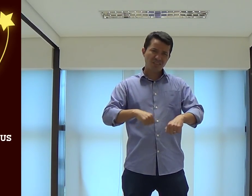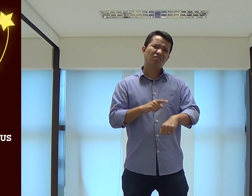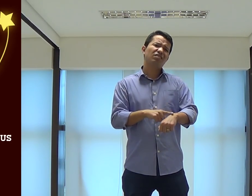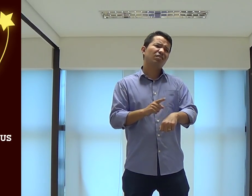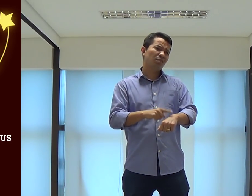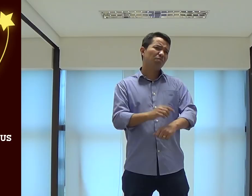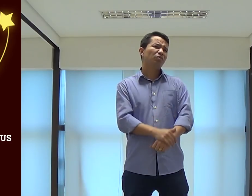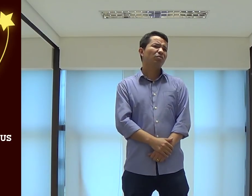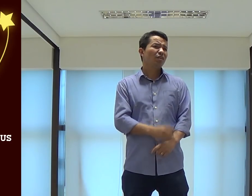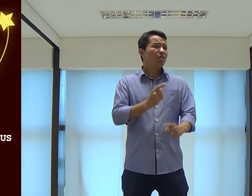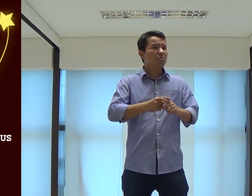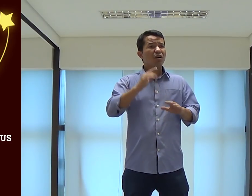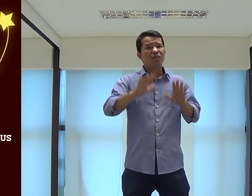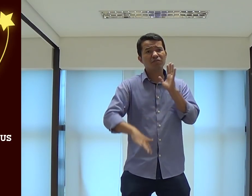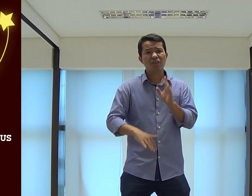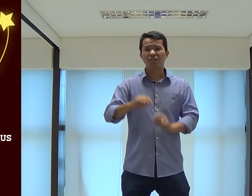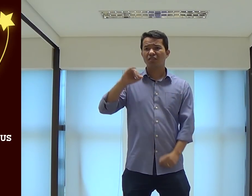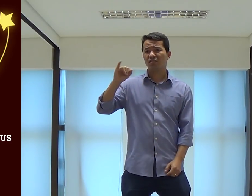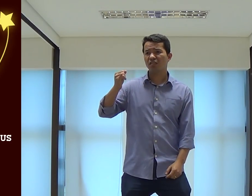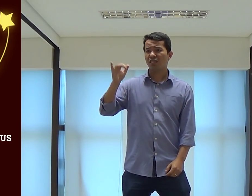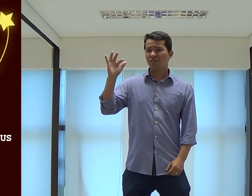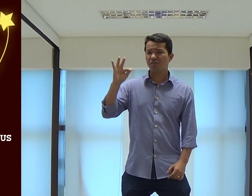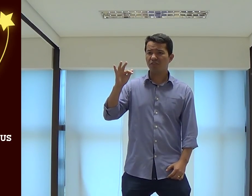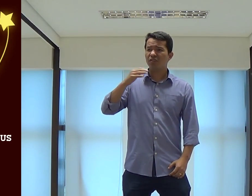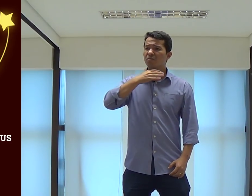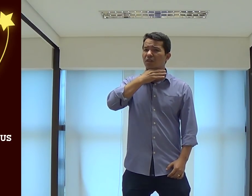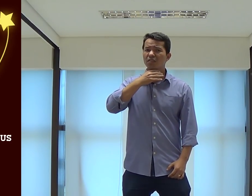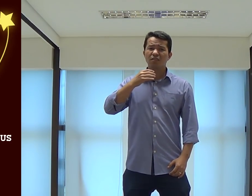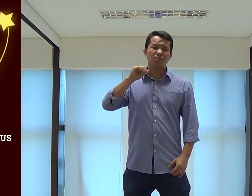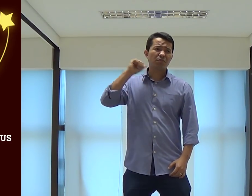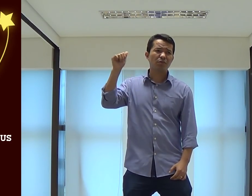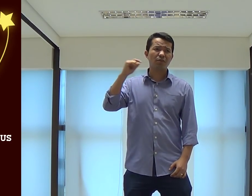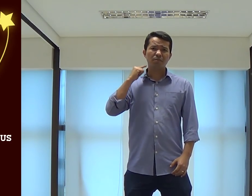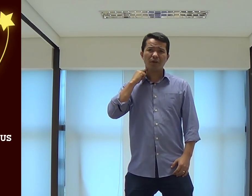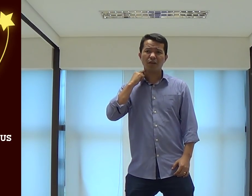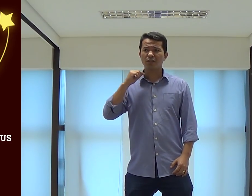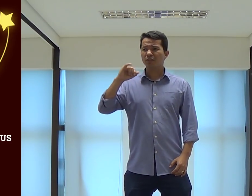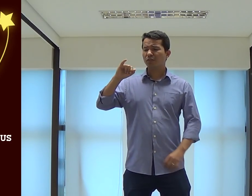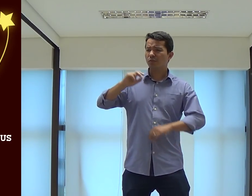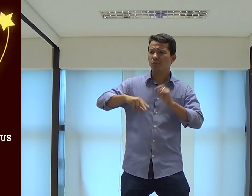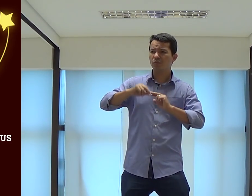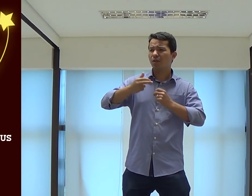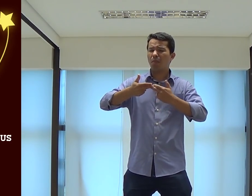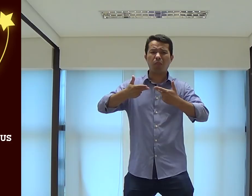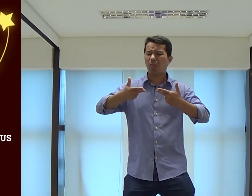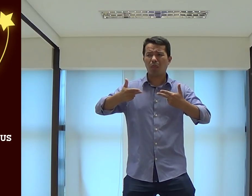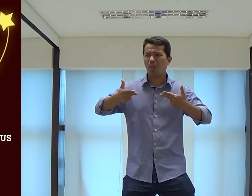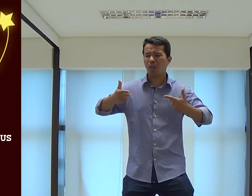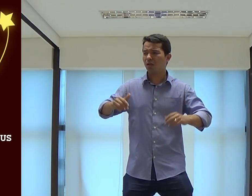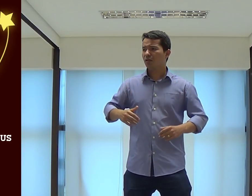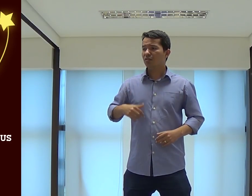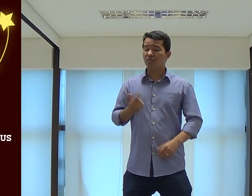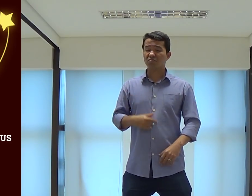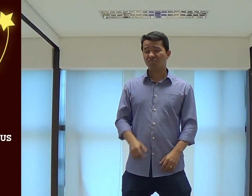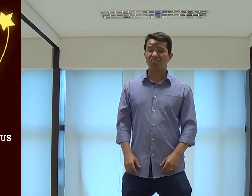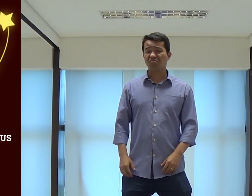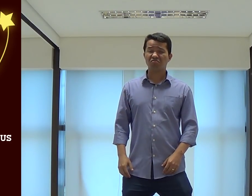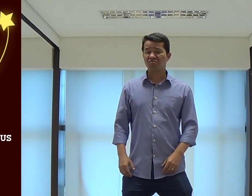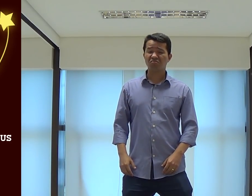isso. A gente precisa ter esse tempo. Porque às vezes, né, janeiro, fevereiro, março, abril, maio, junho, julho vai passando e a gente está